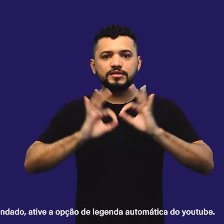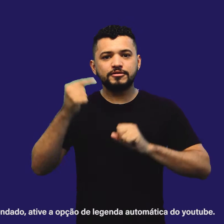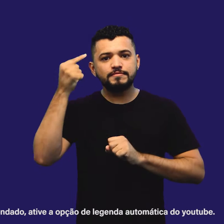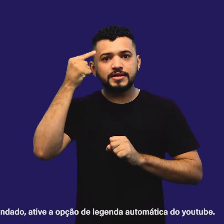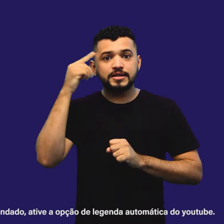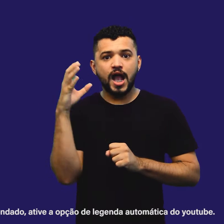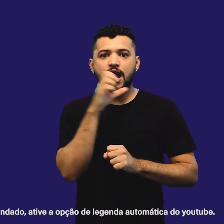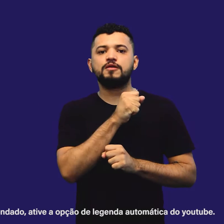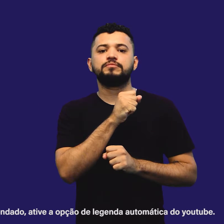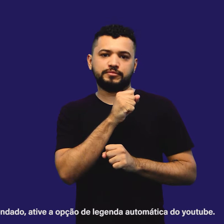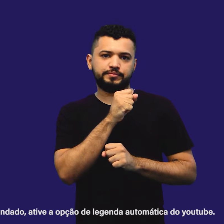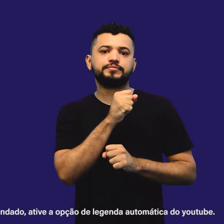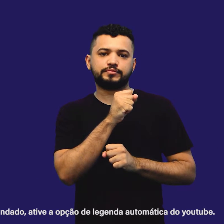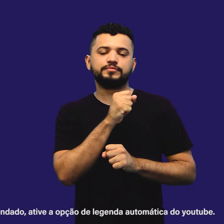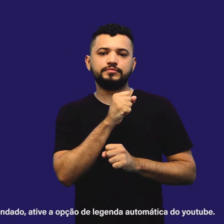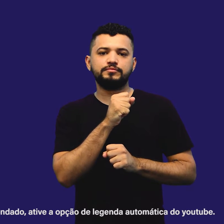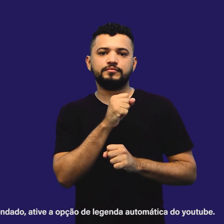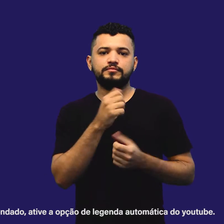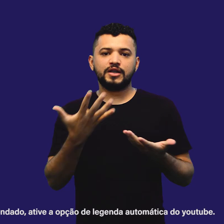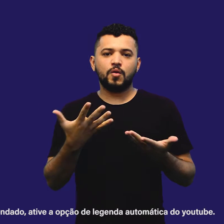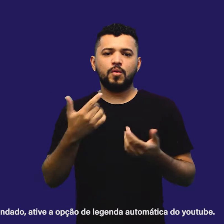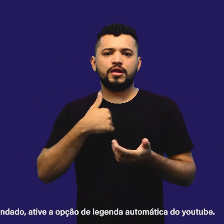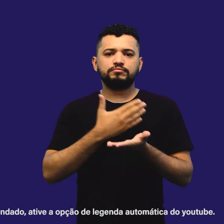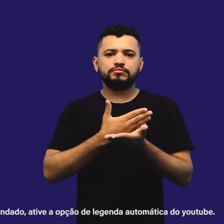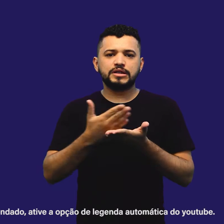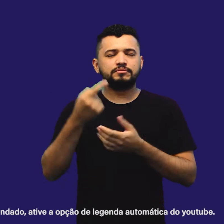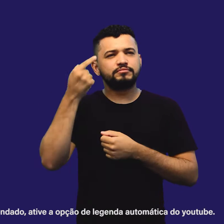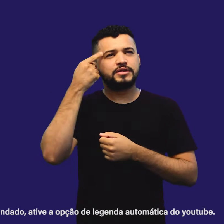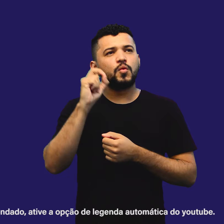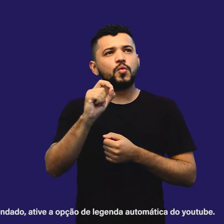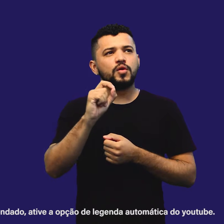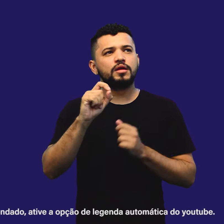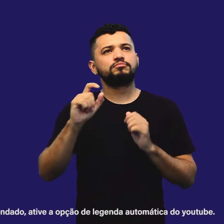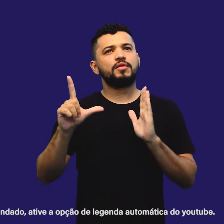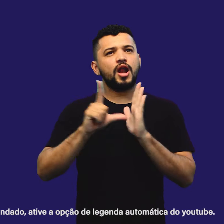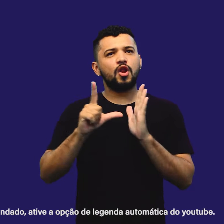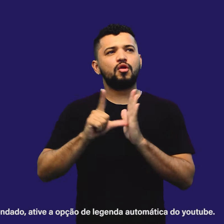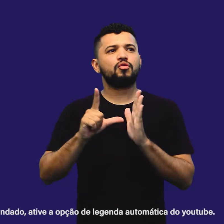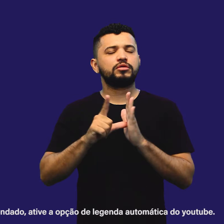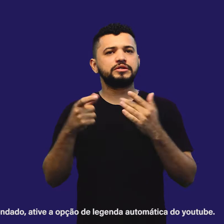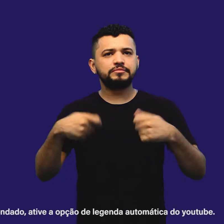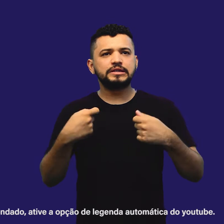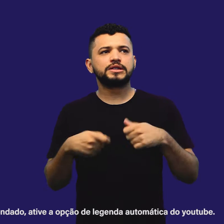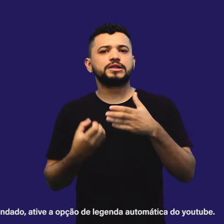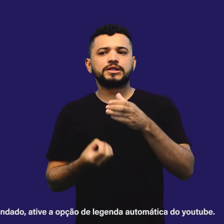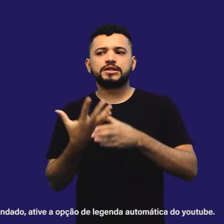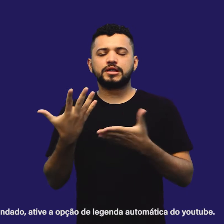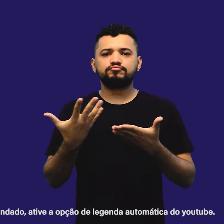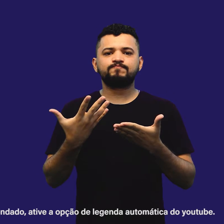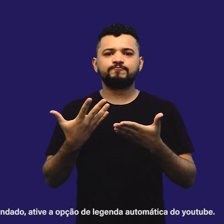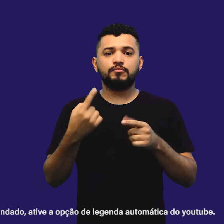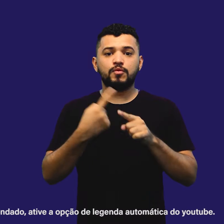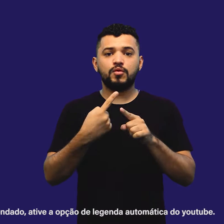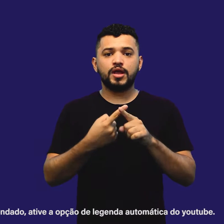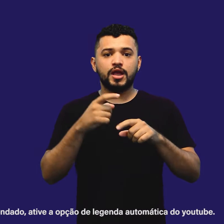rápido. Foi quando começou a vir a ideia da loja física muito forte. Porque durante esse 1 mês e meio,